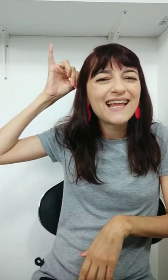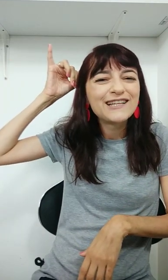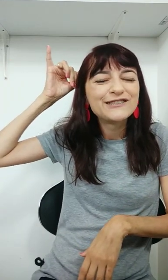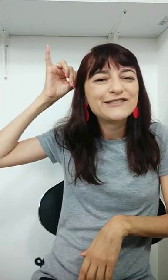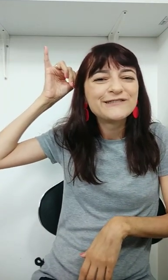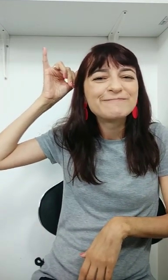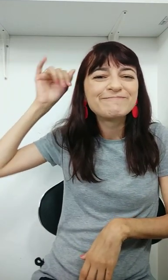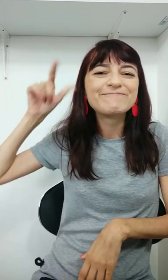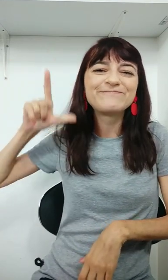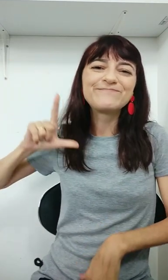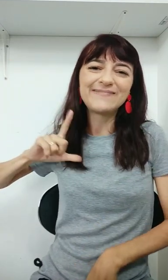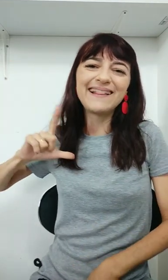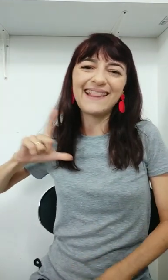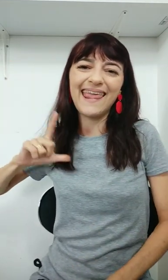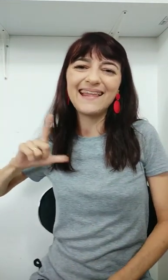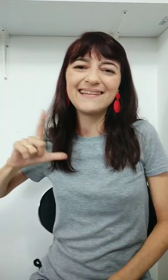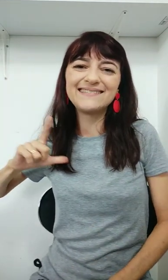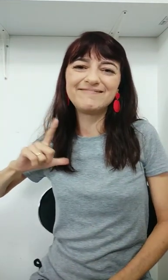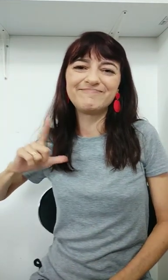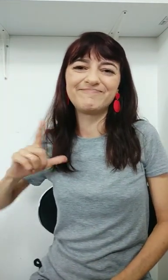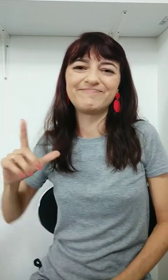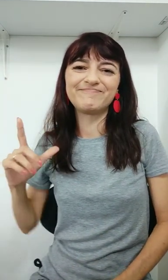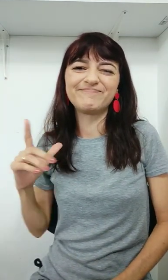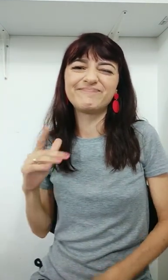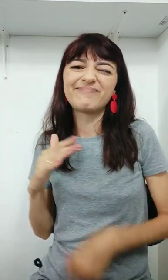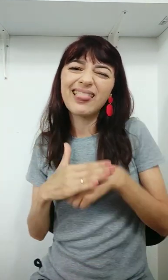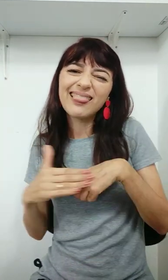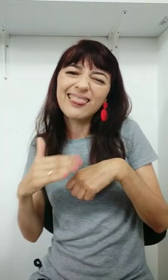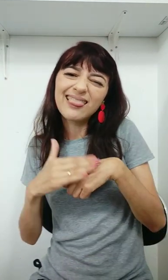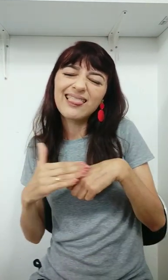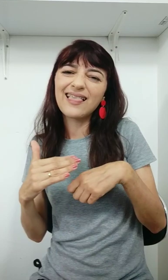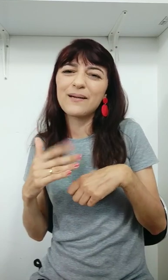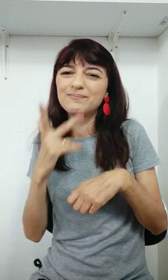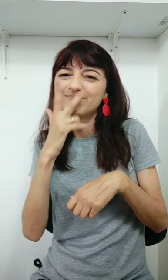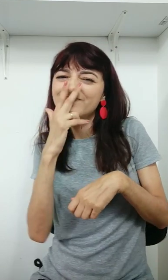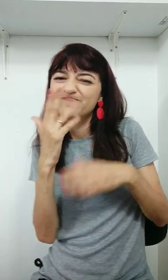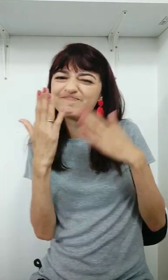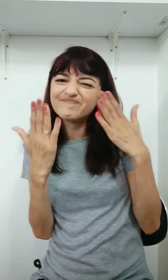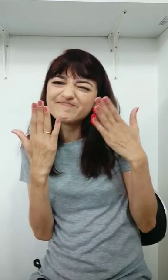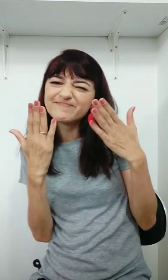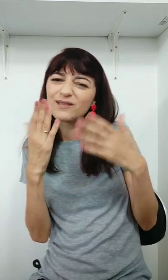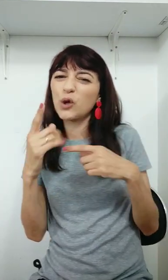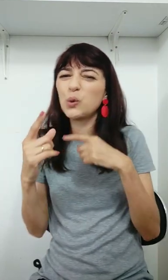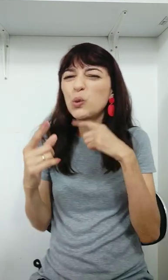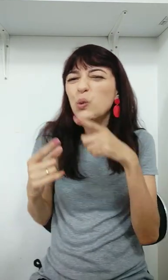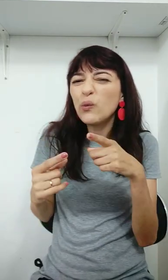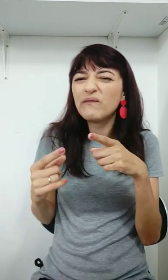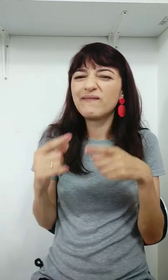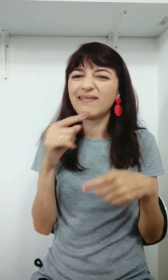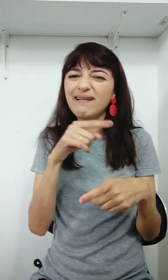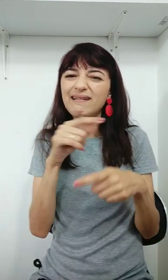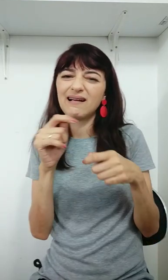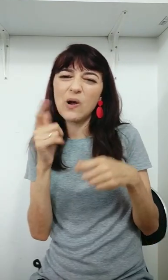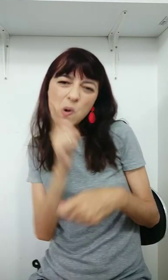às vezes lá no fundo, a Renata é surda, tadinha, né? Coitada, ela é surda. Não, a gente não gosta desse tipo